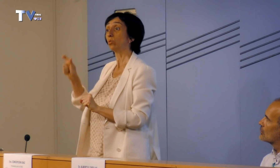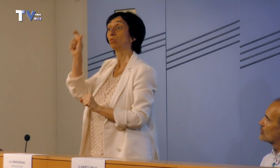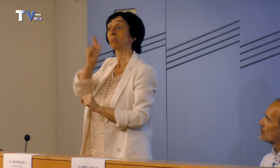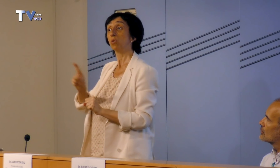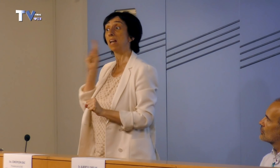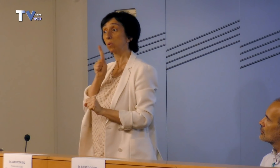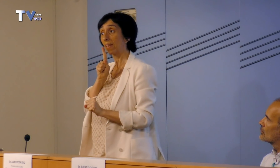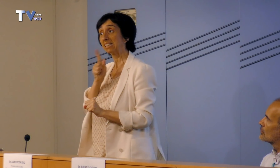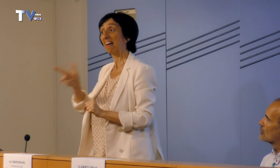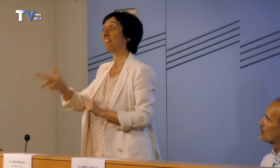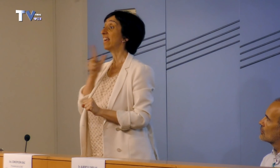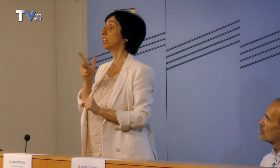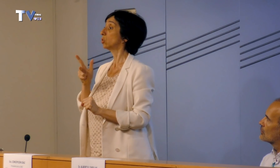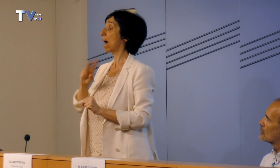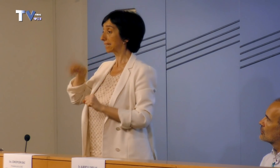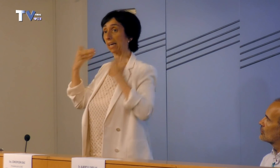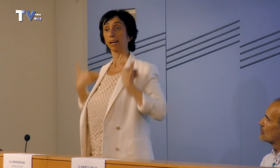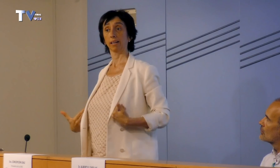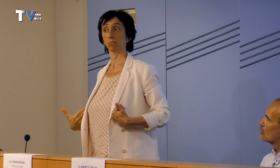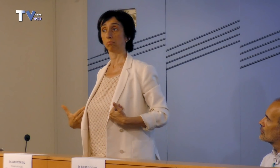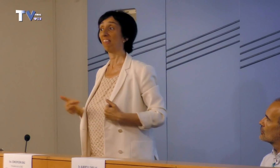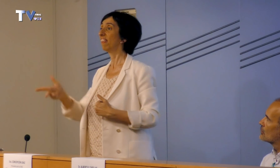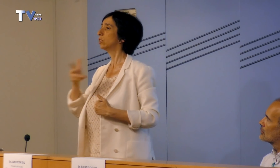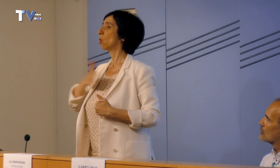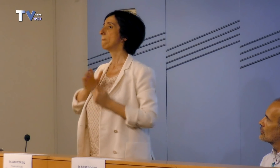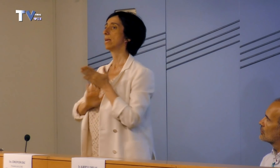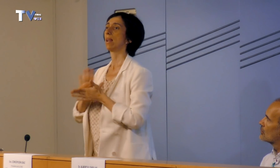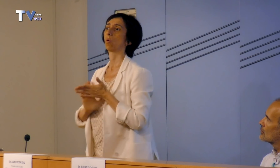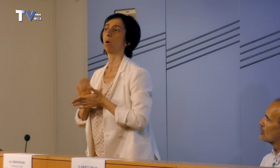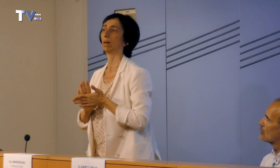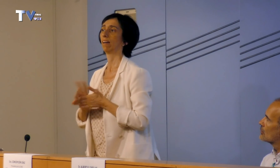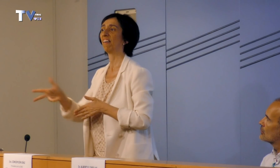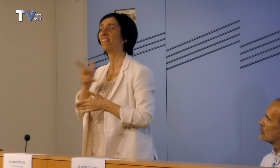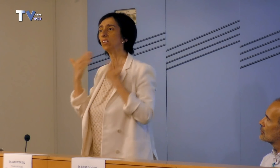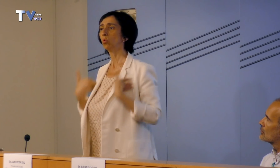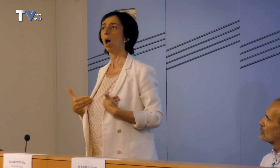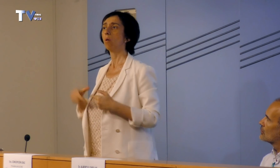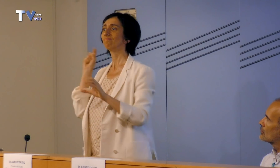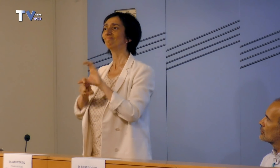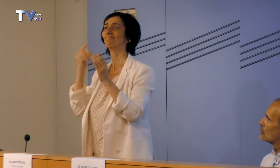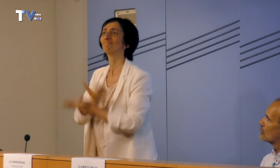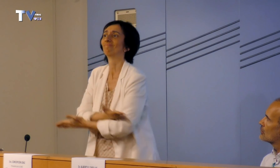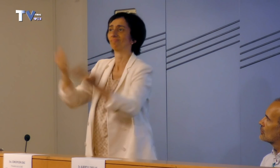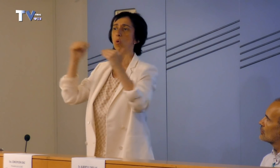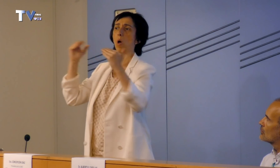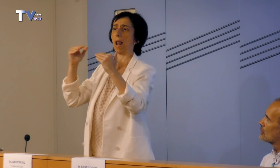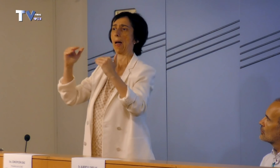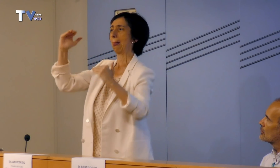Hem de defensar els nostres drets com a persones sordes, els nostres drets com a éssers humans, per la nostra llengua de